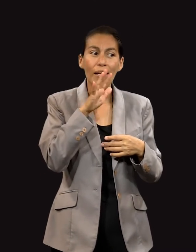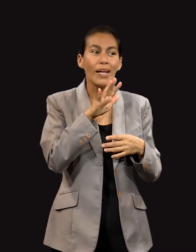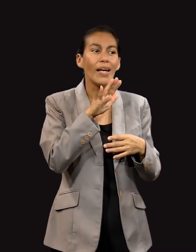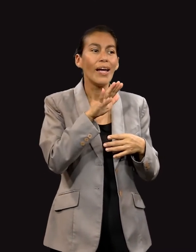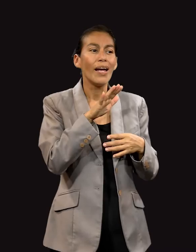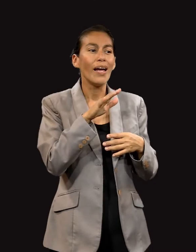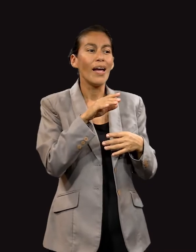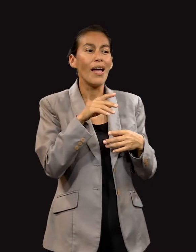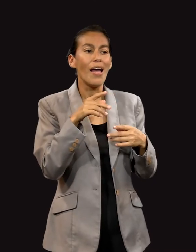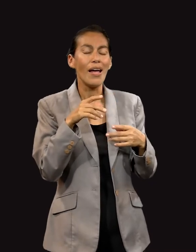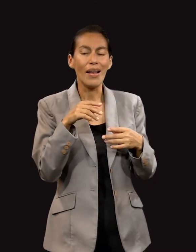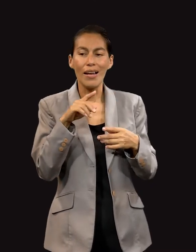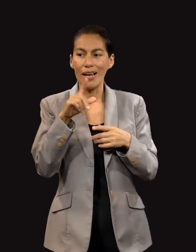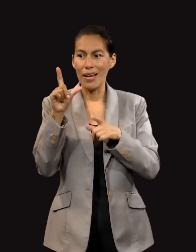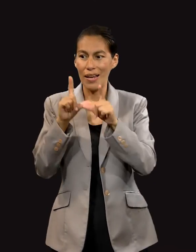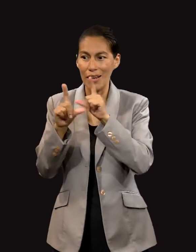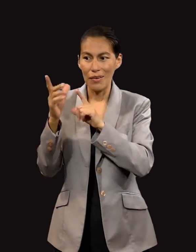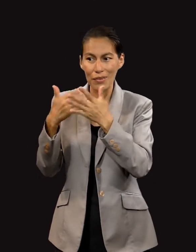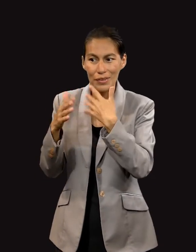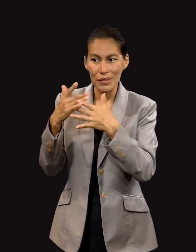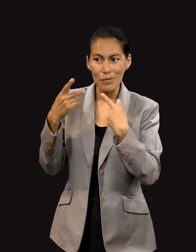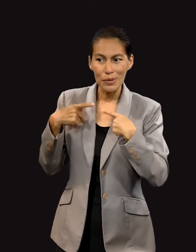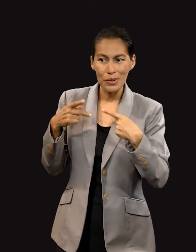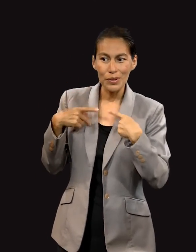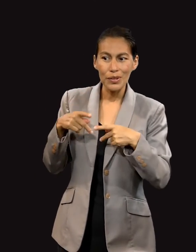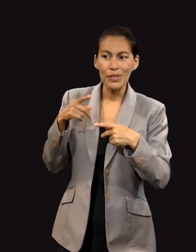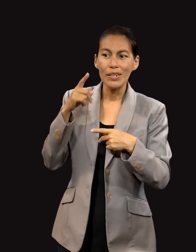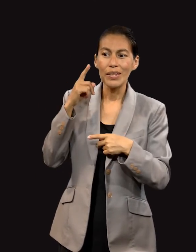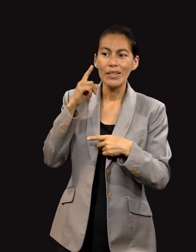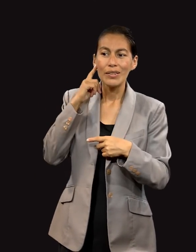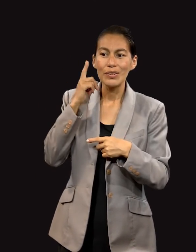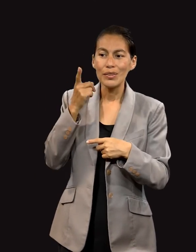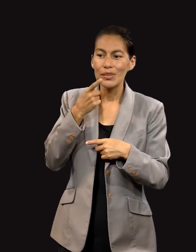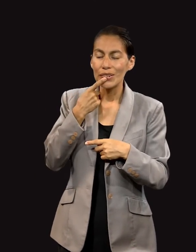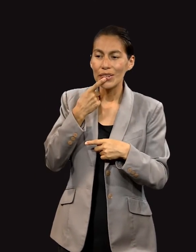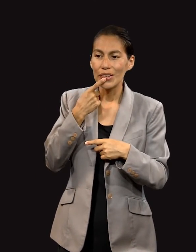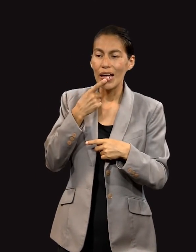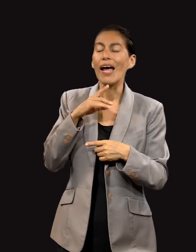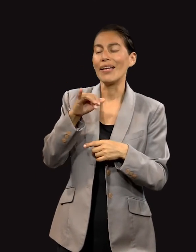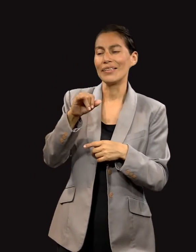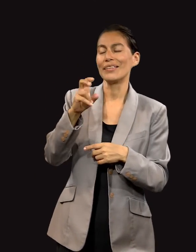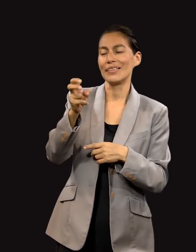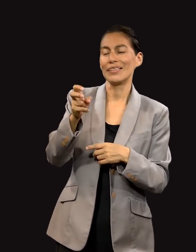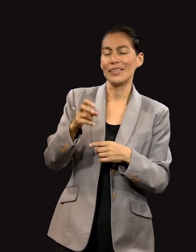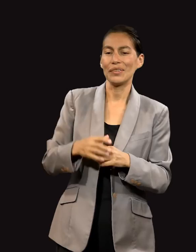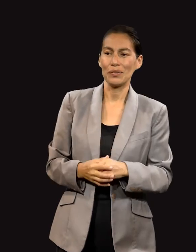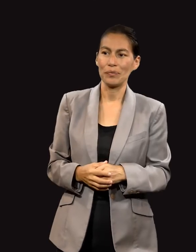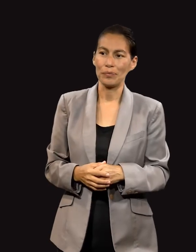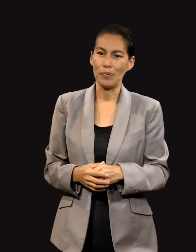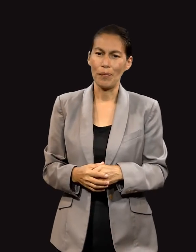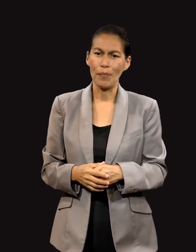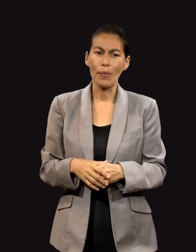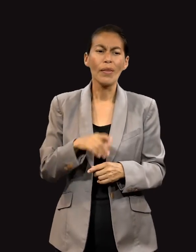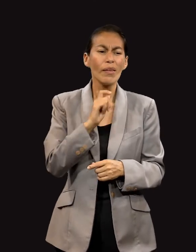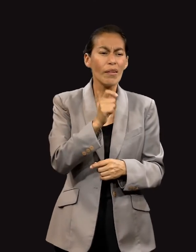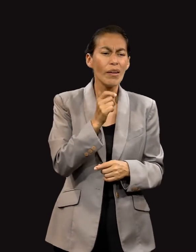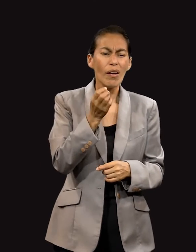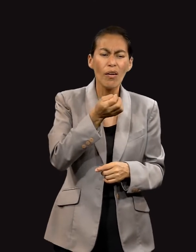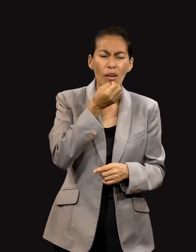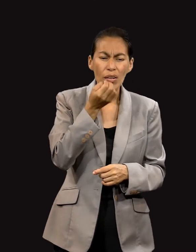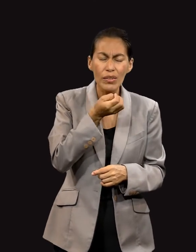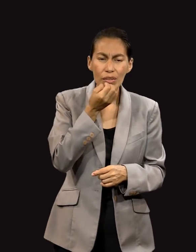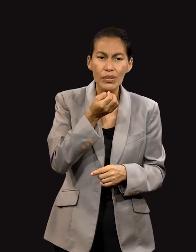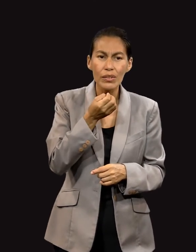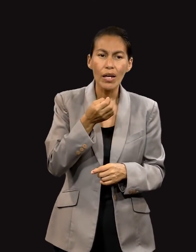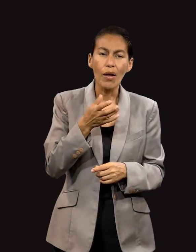¿qué ha llegado a ser la oración? ¿Dónde aprendieron a orar? Cuéntenos. Bueno, para nosotros la oración ha sido un